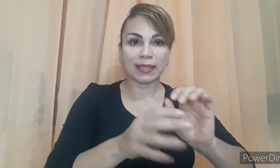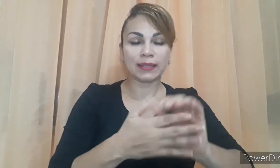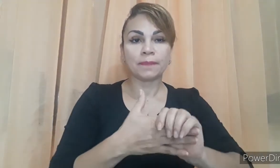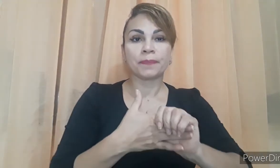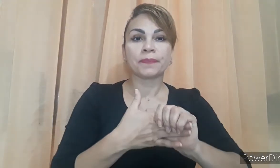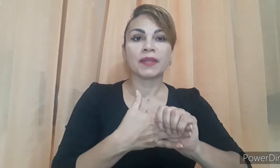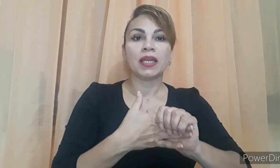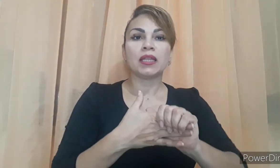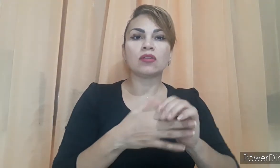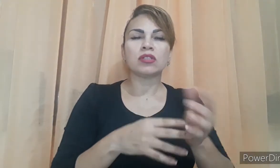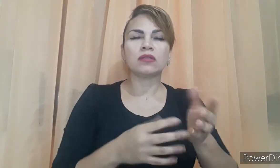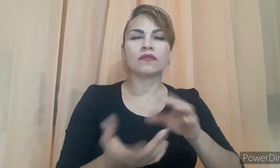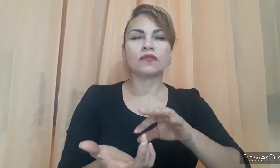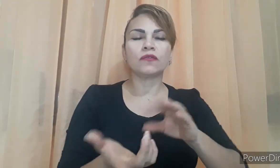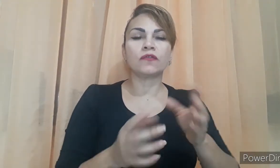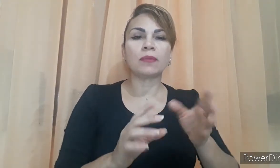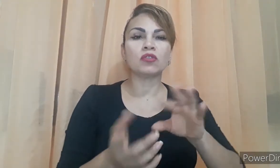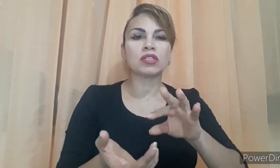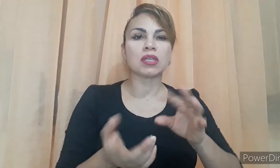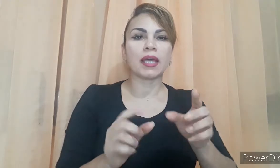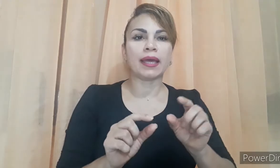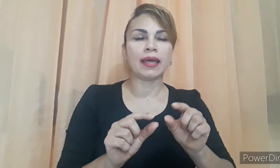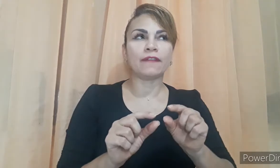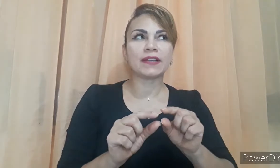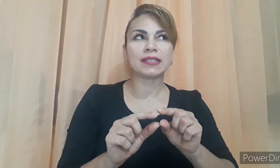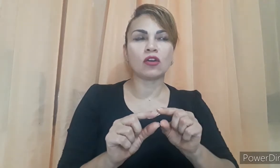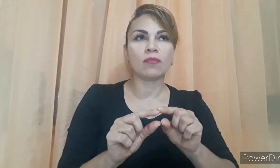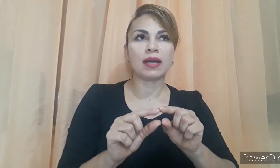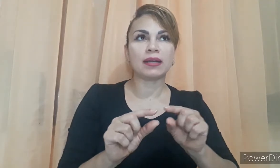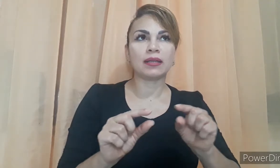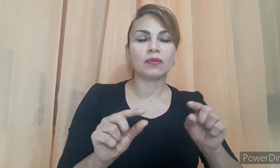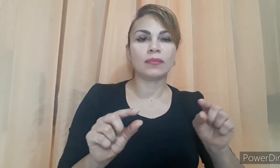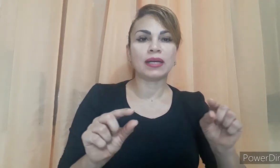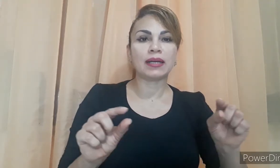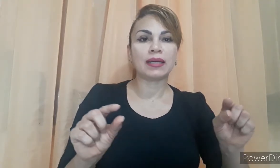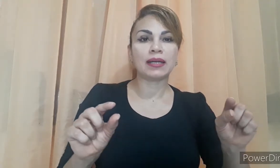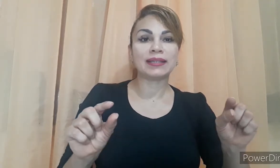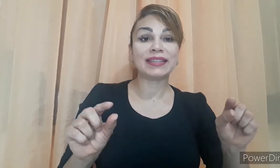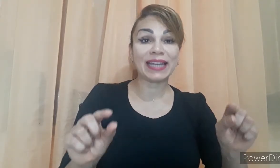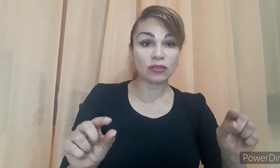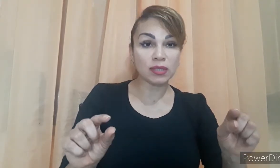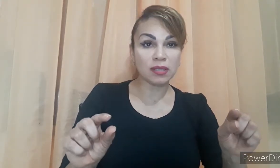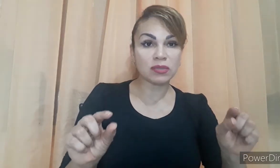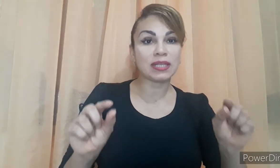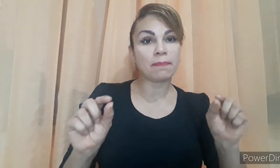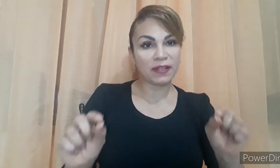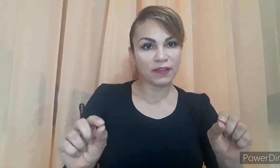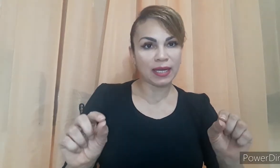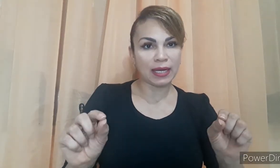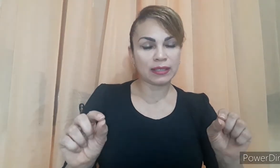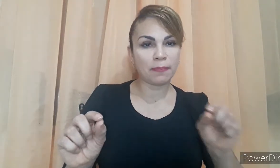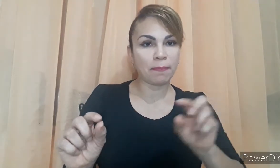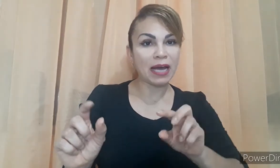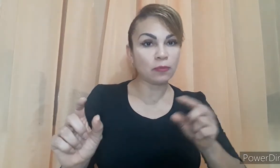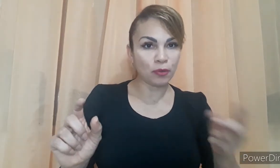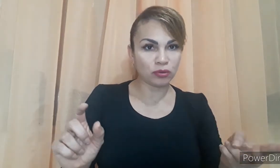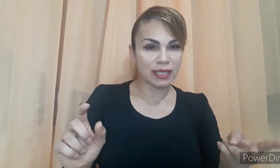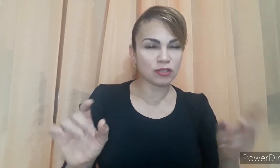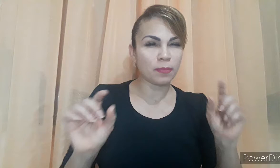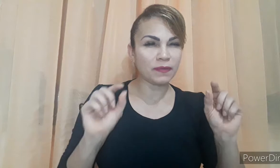magra. Então, vamos fazer uma tradução simplificada para o português, só para